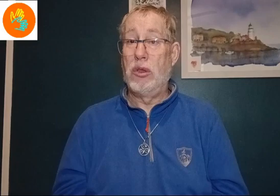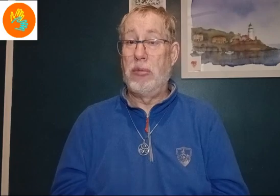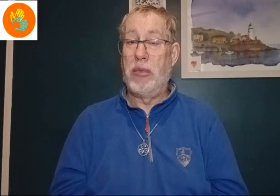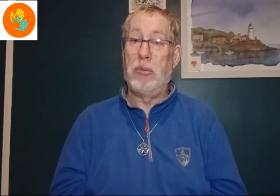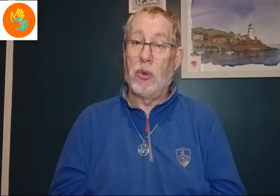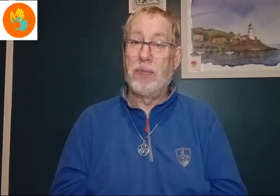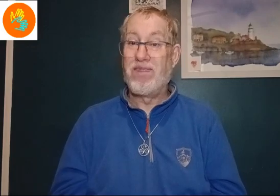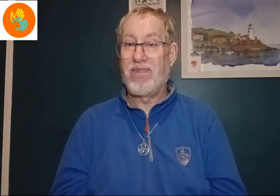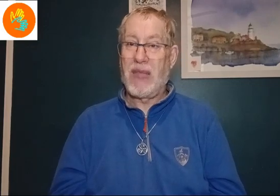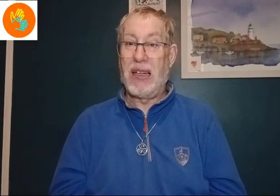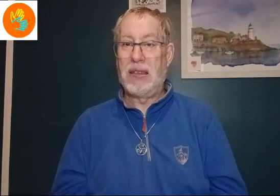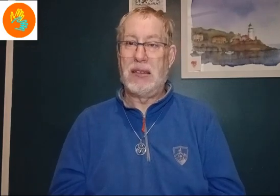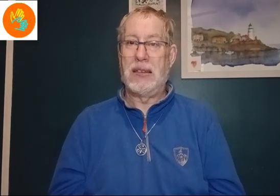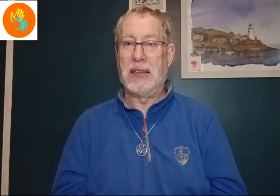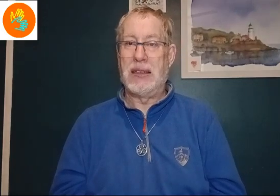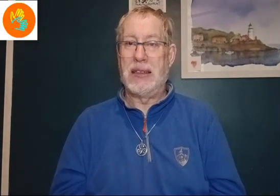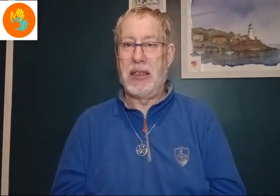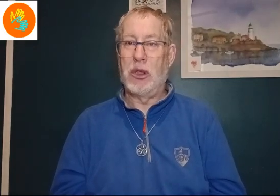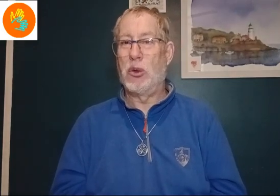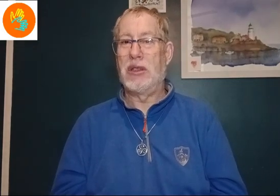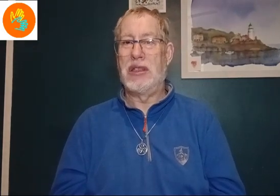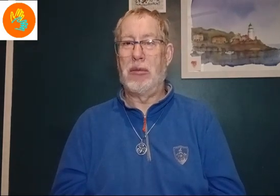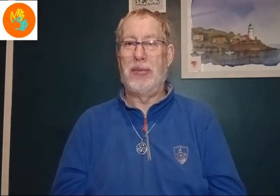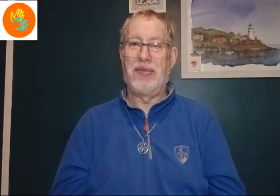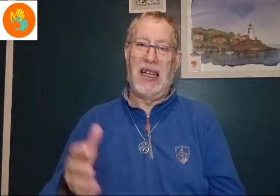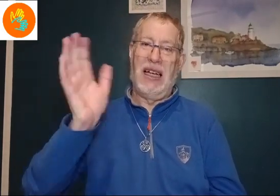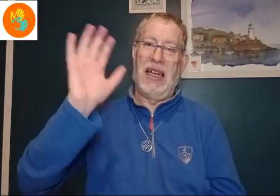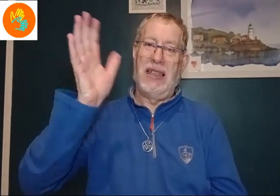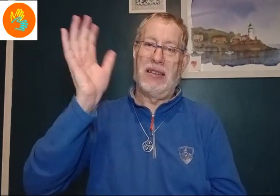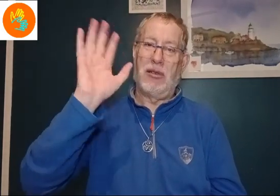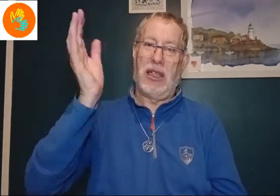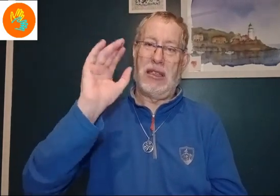mais bon, c'est pas toujours si simple. Allez, au revoir.